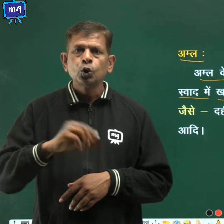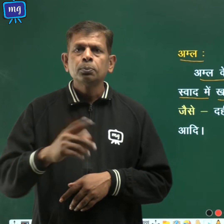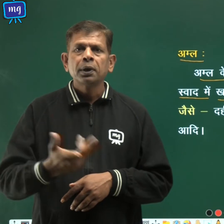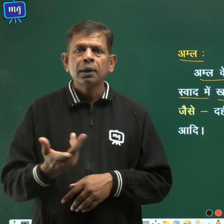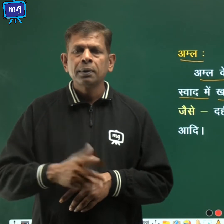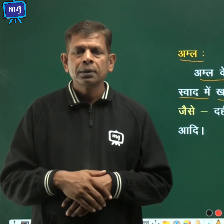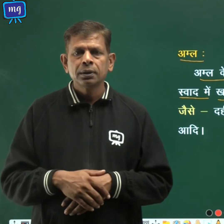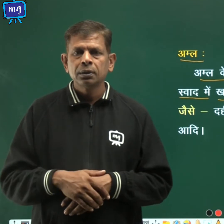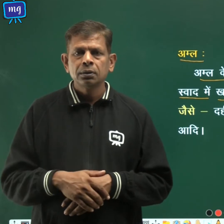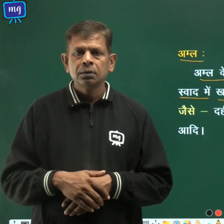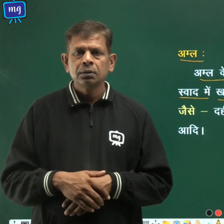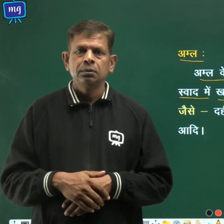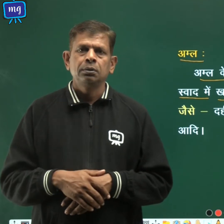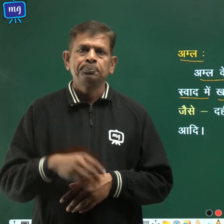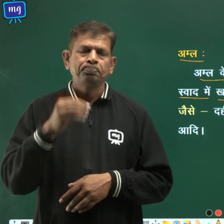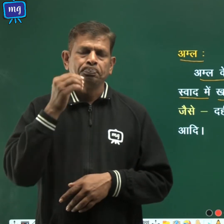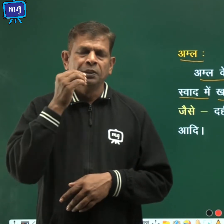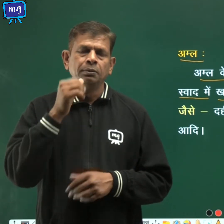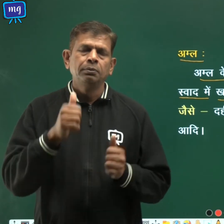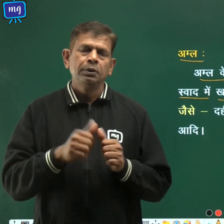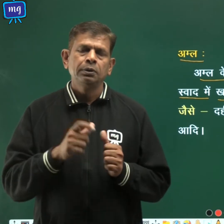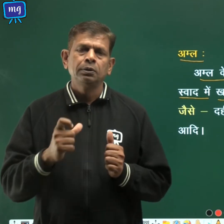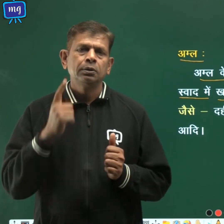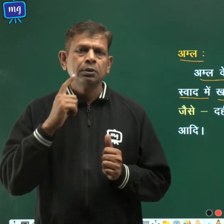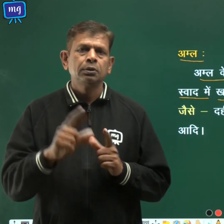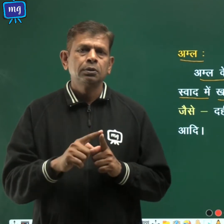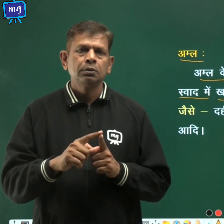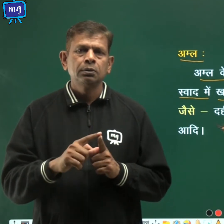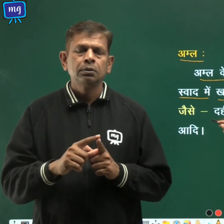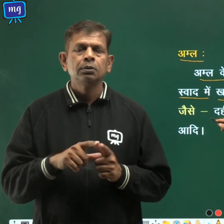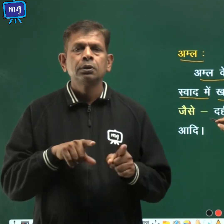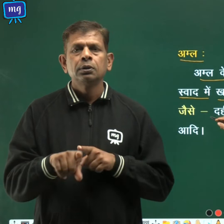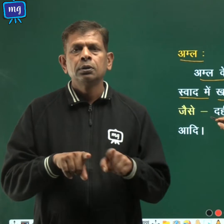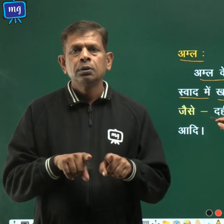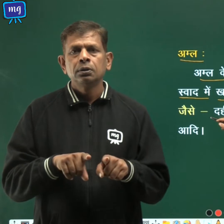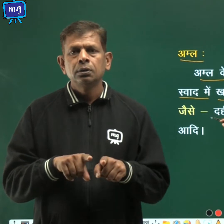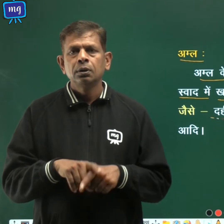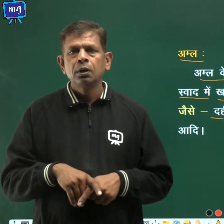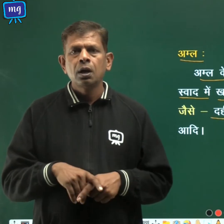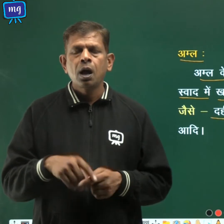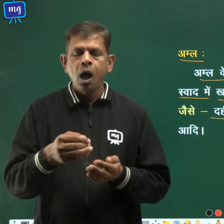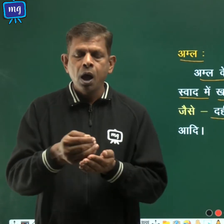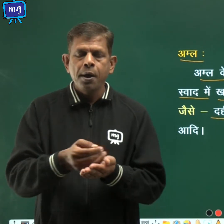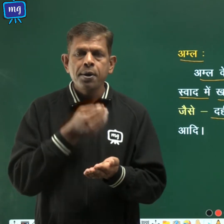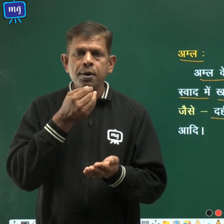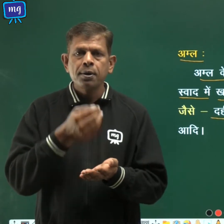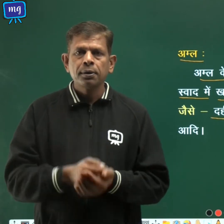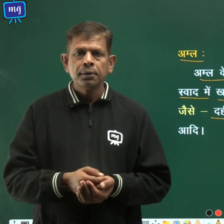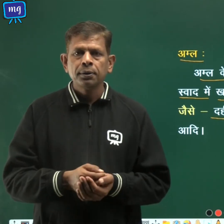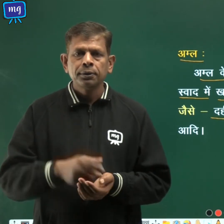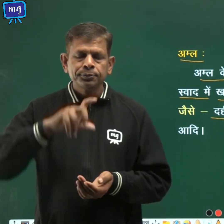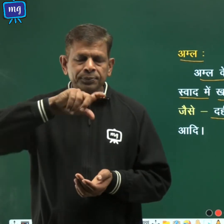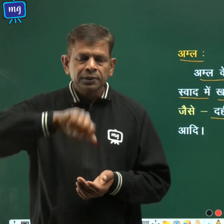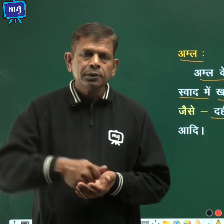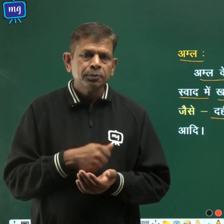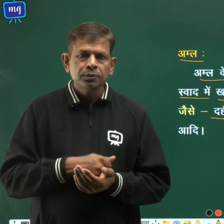पाया जाता है? अम्ल पाया जाता है। जैसे दही,